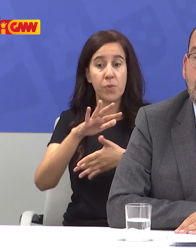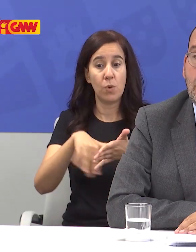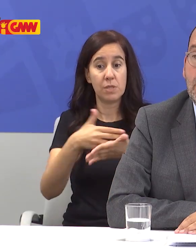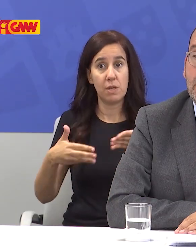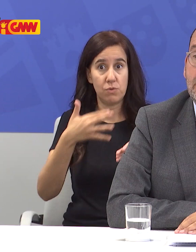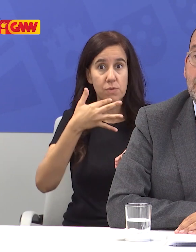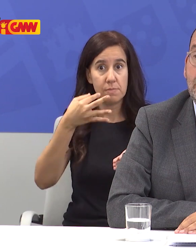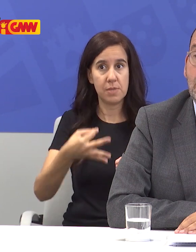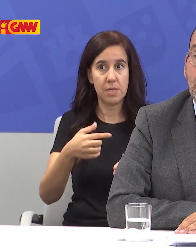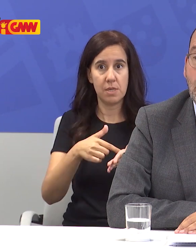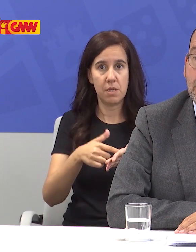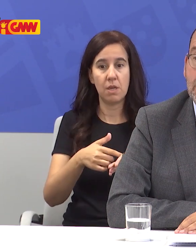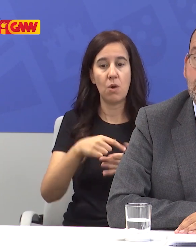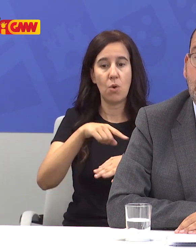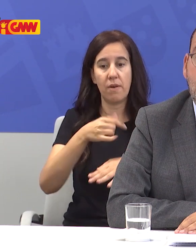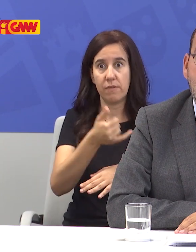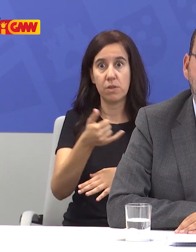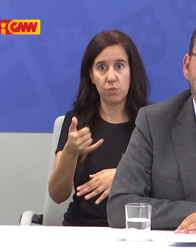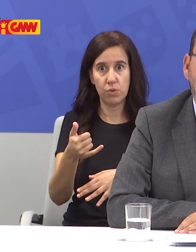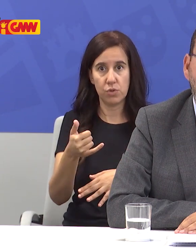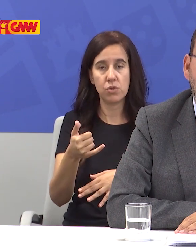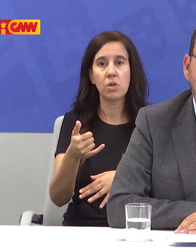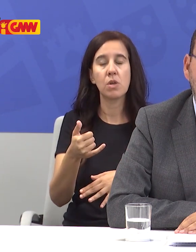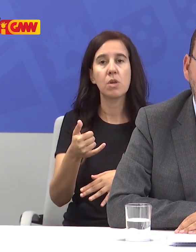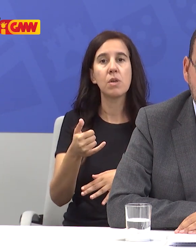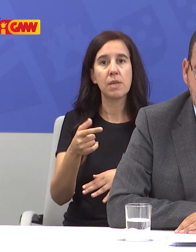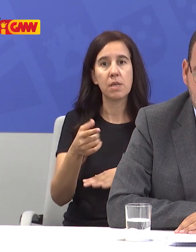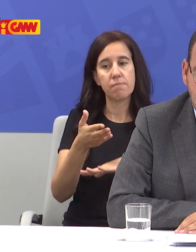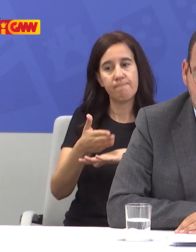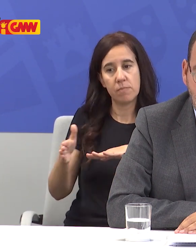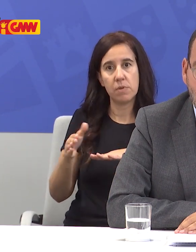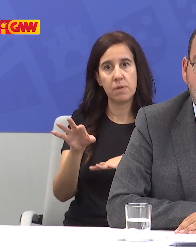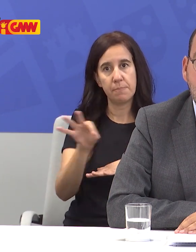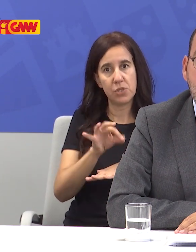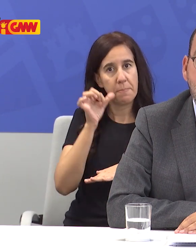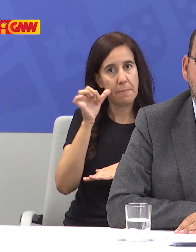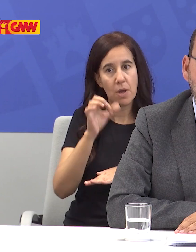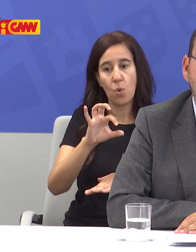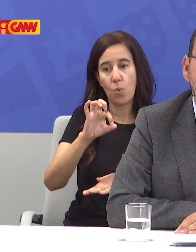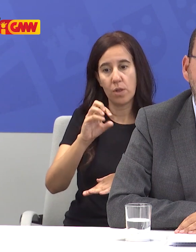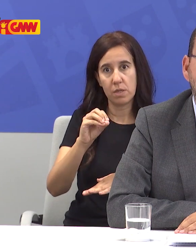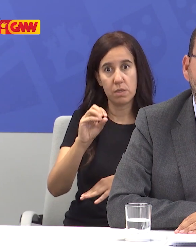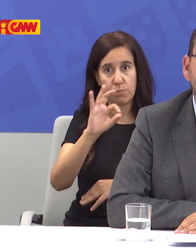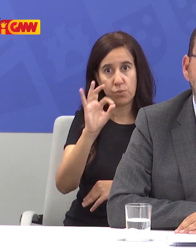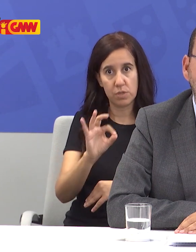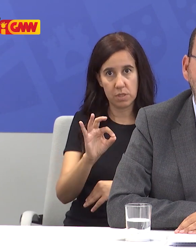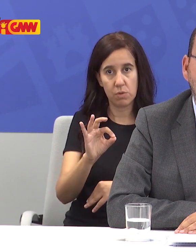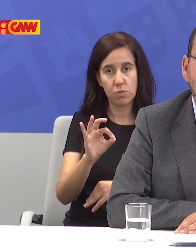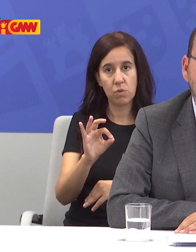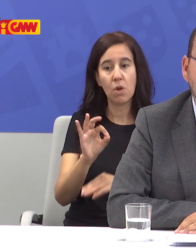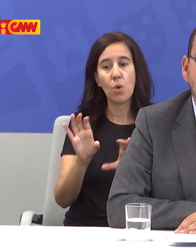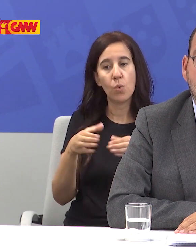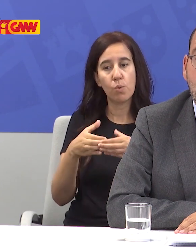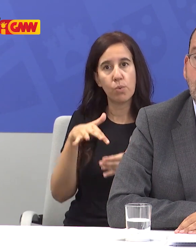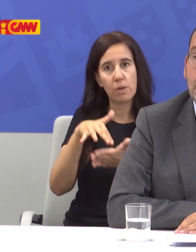completos de 22 horas, que ficaram ainda por preencher, 80% são do mesmo grupo